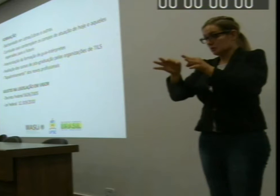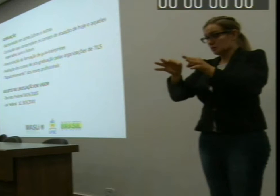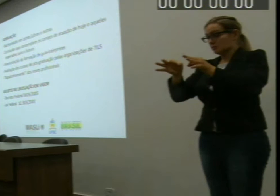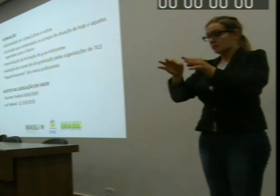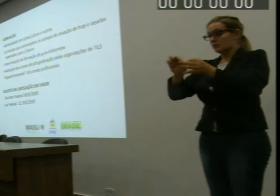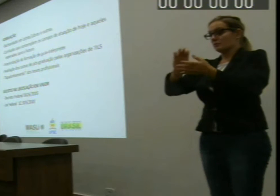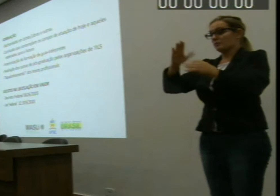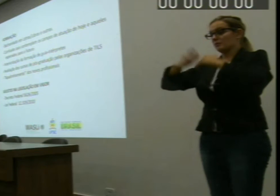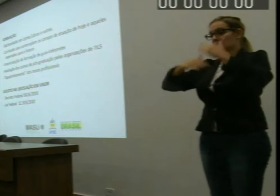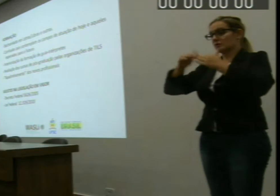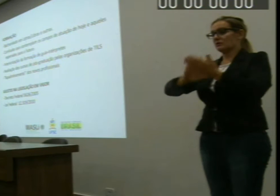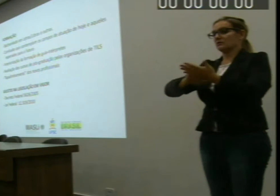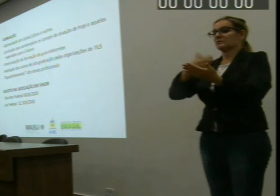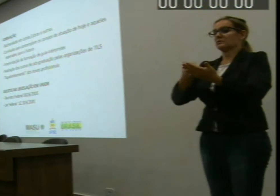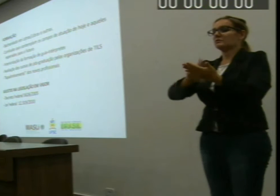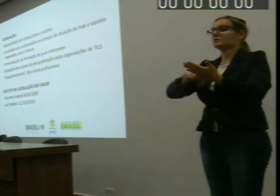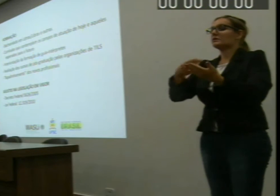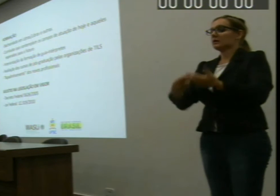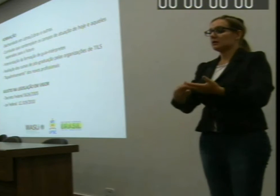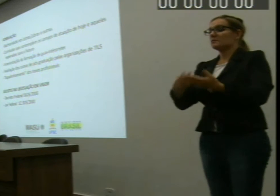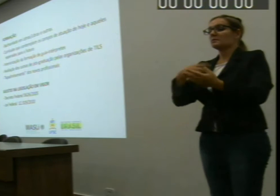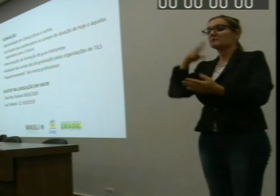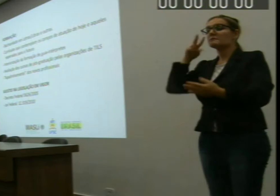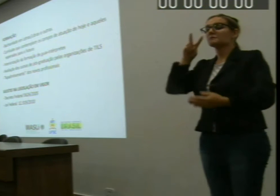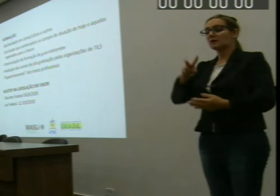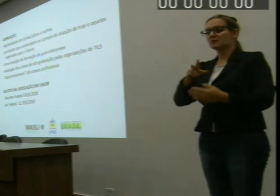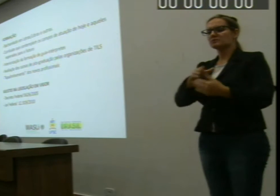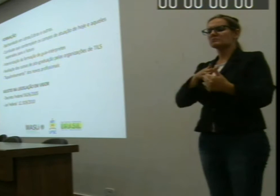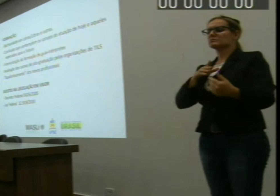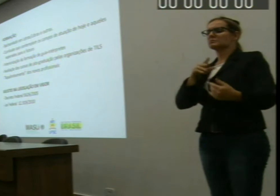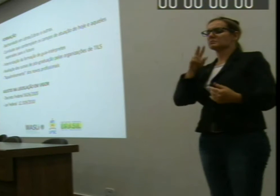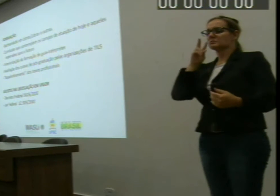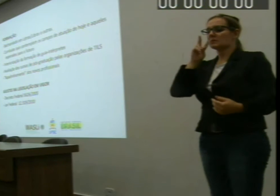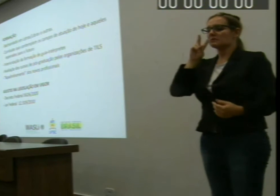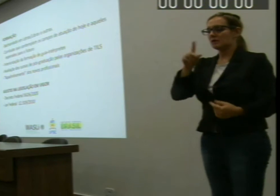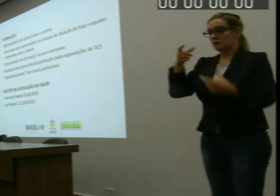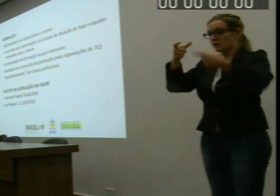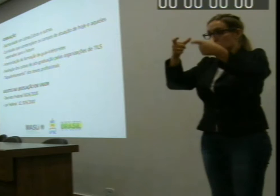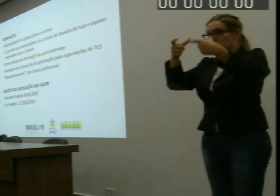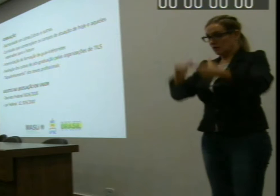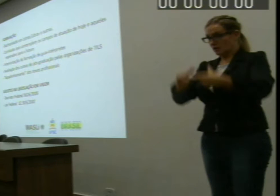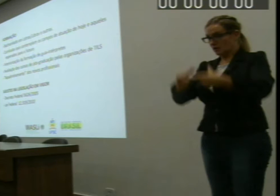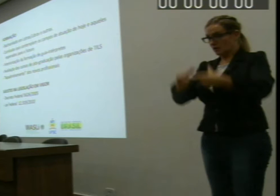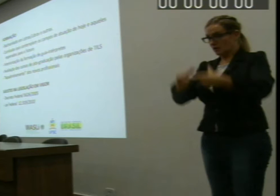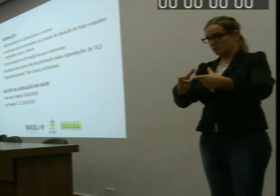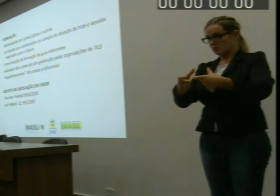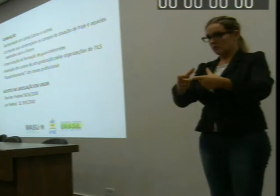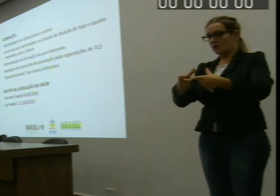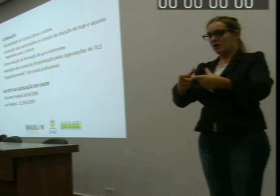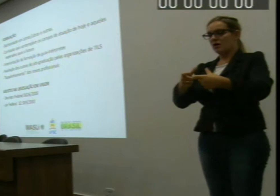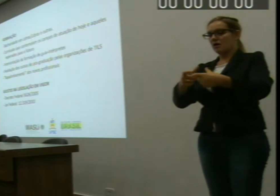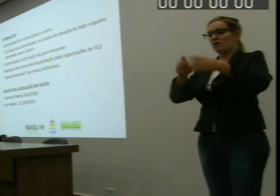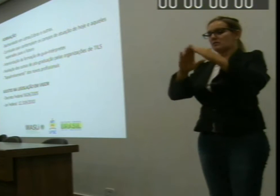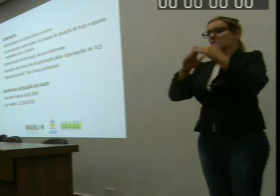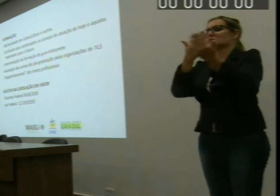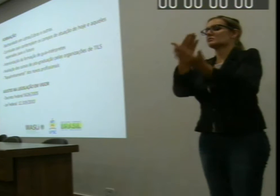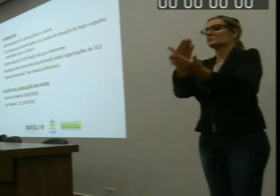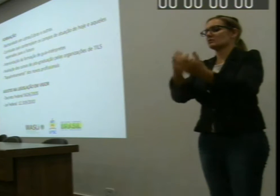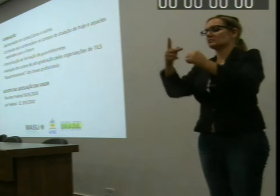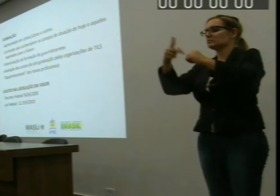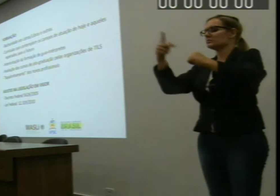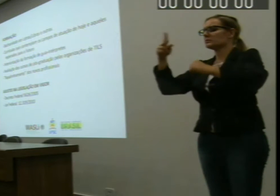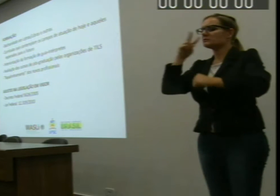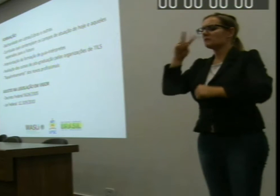cinais intervirem nesse aspecto para dizerem para irem até essas promotoras dos cursos de pós-graduação